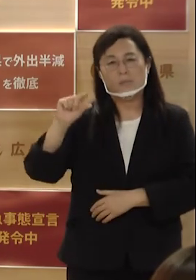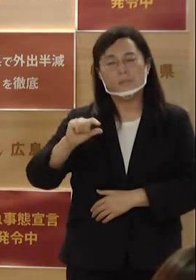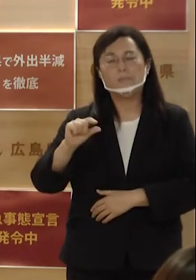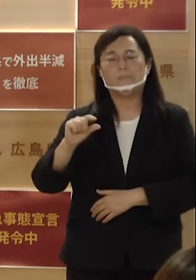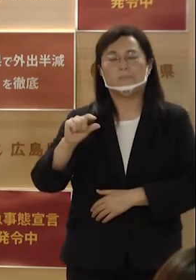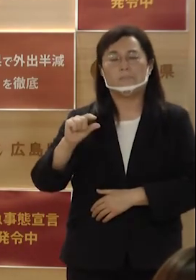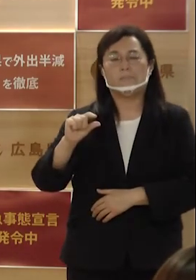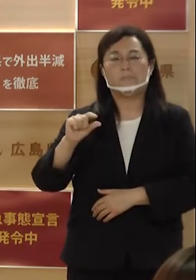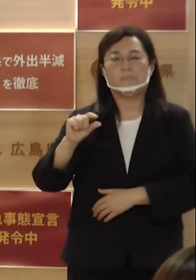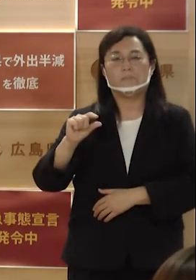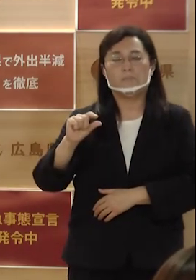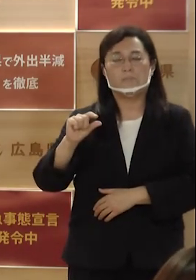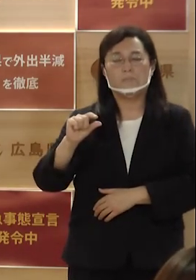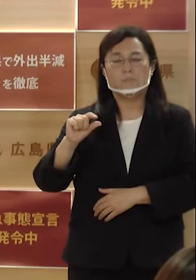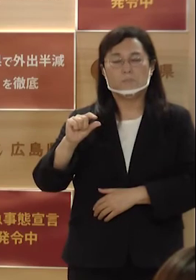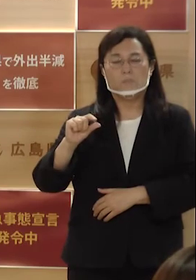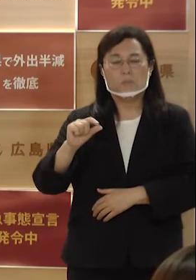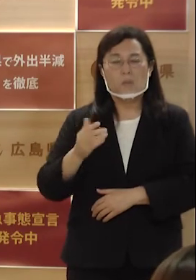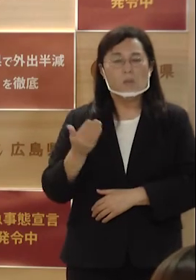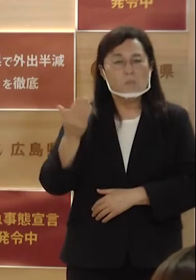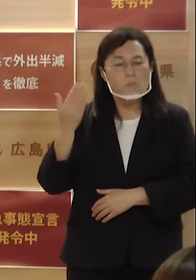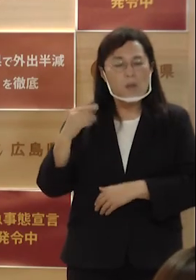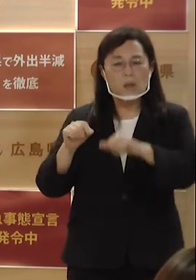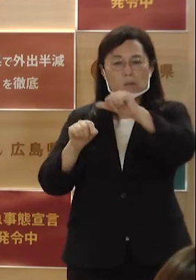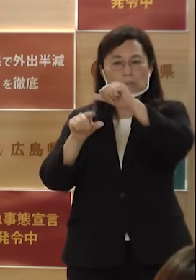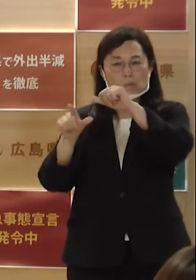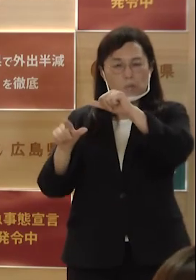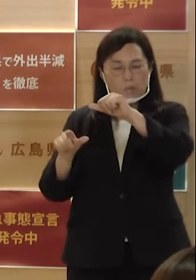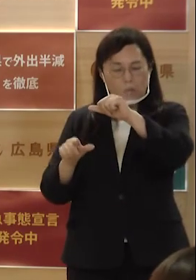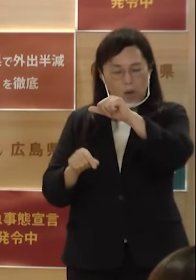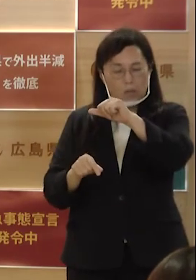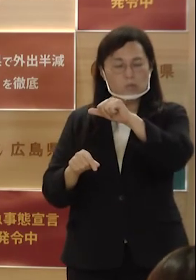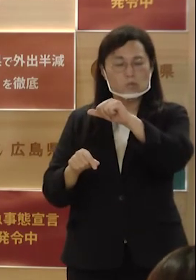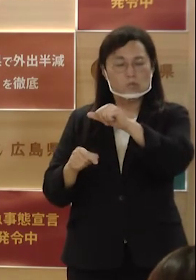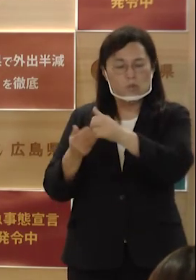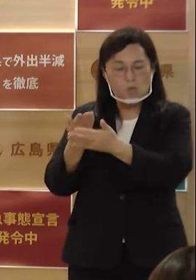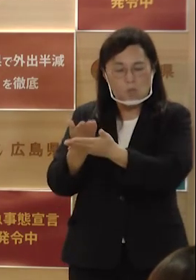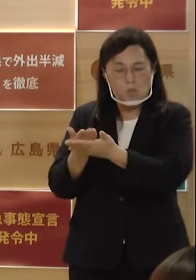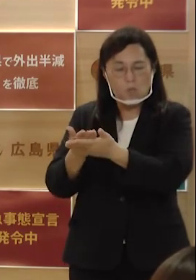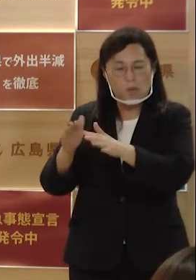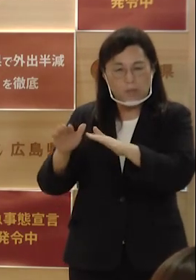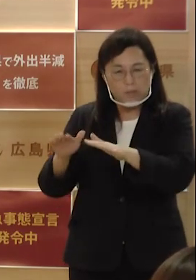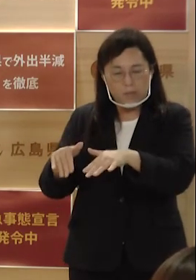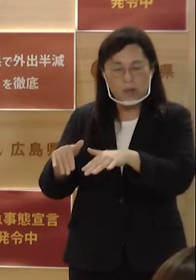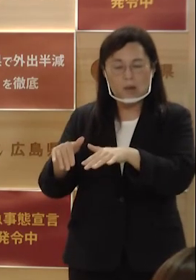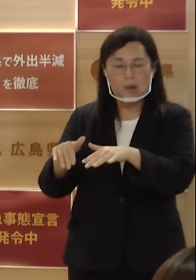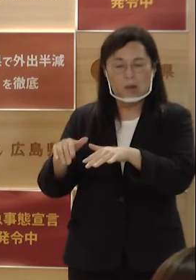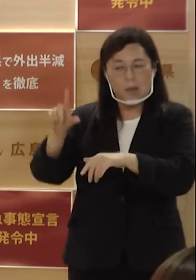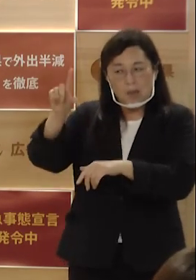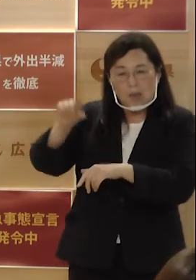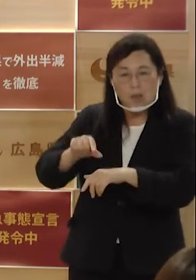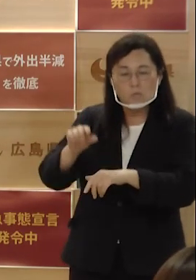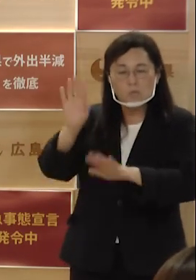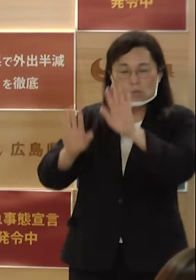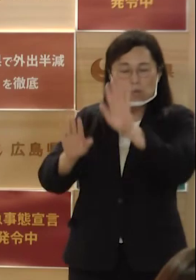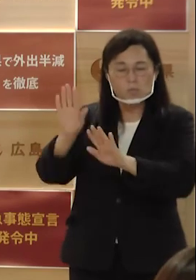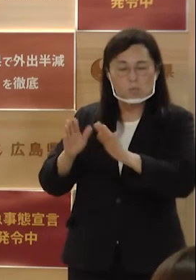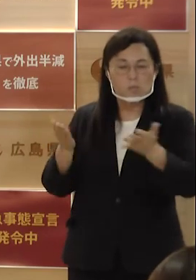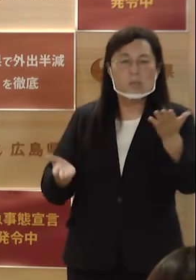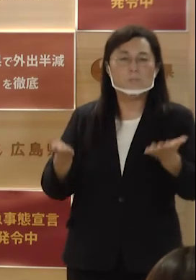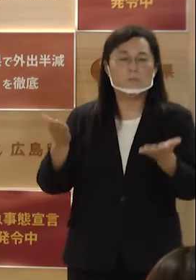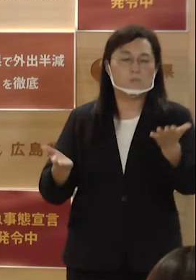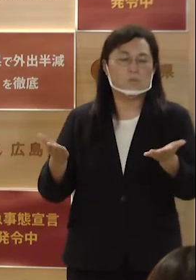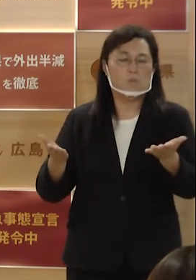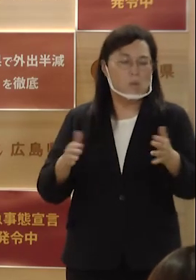減ってはきてましたけども、前回のそのボトムと比べるとですね、まだ乖離があるという状況なので